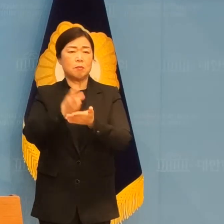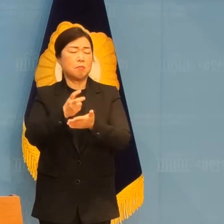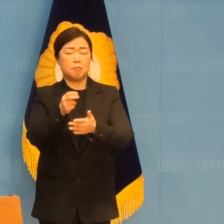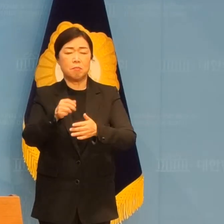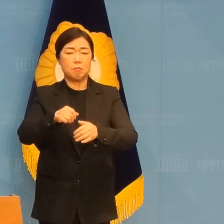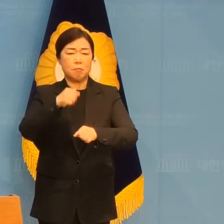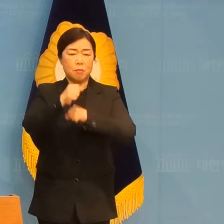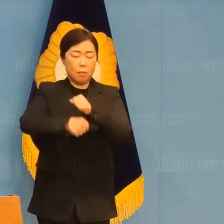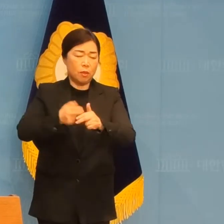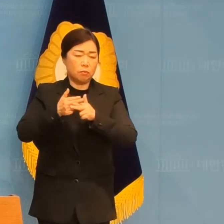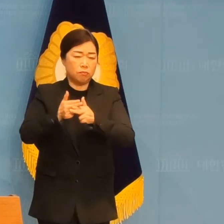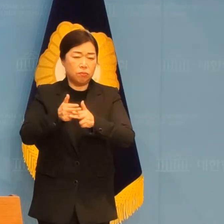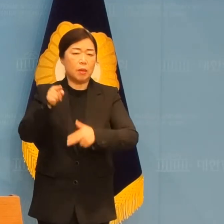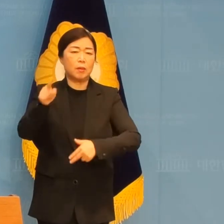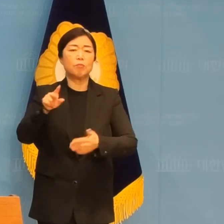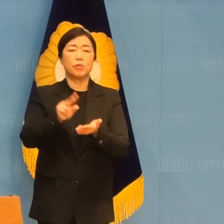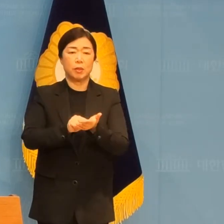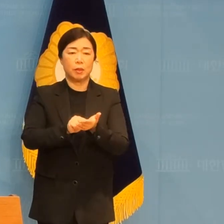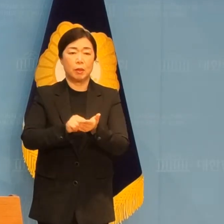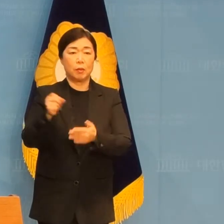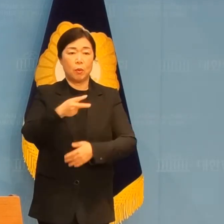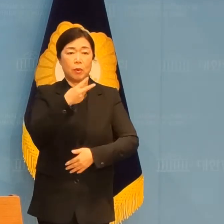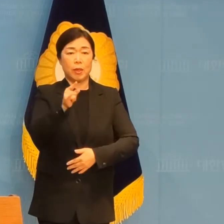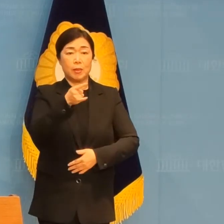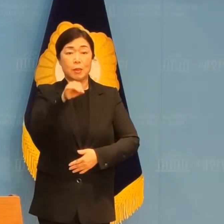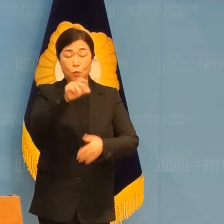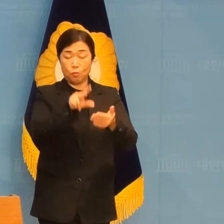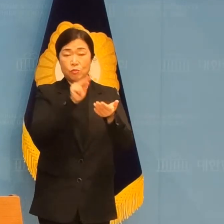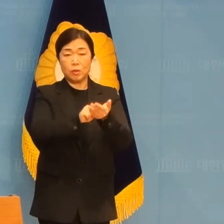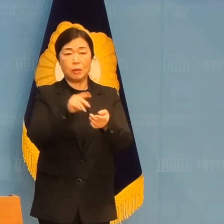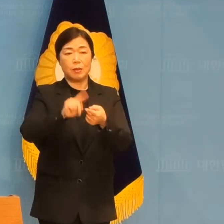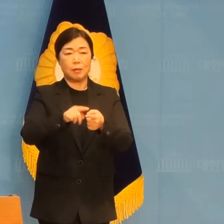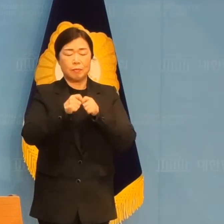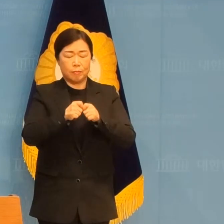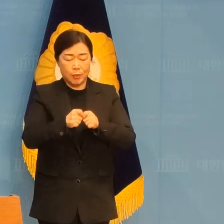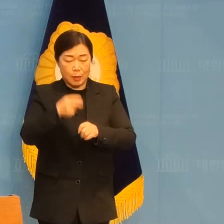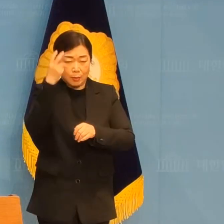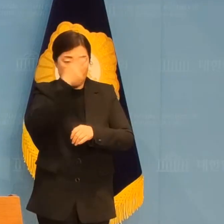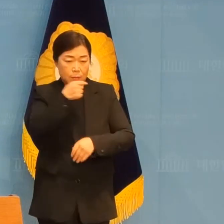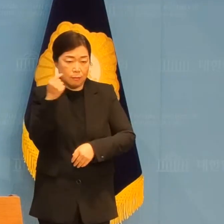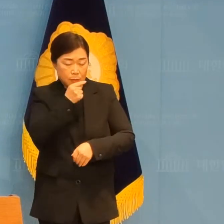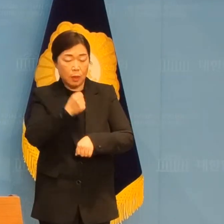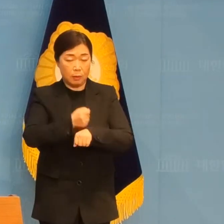포기 결정의 전모와 책임을 끝까지 밝혀낼 것입니다.